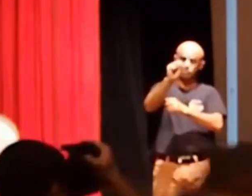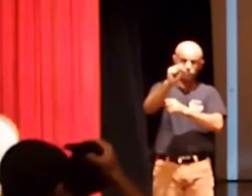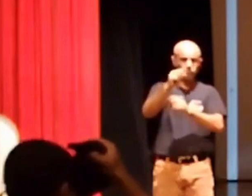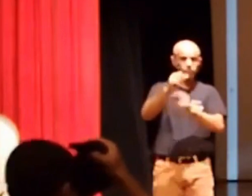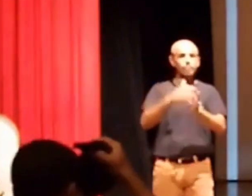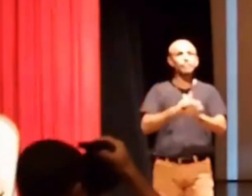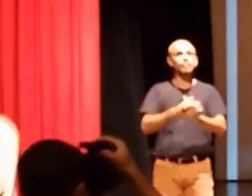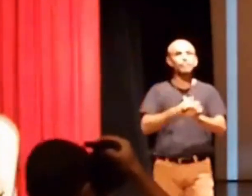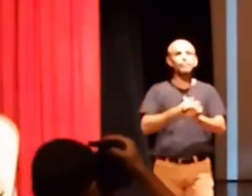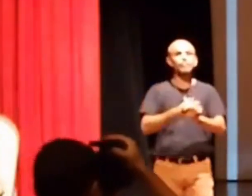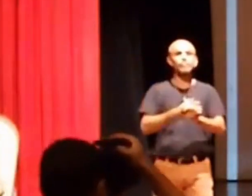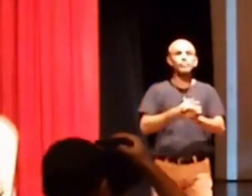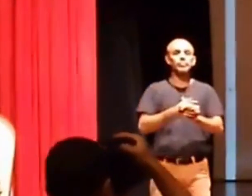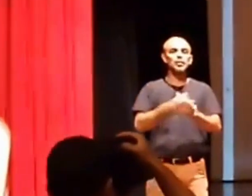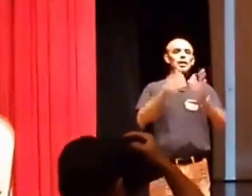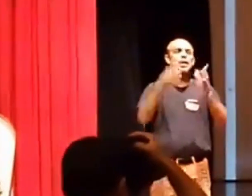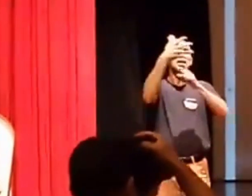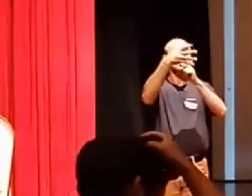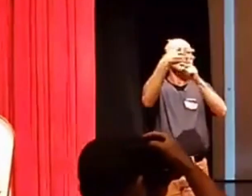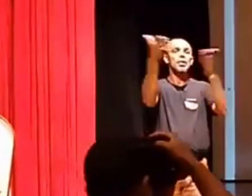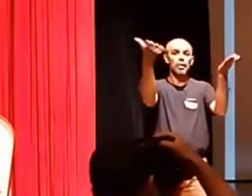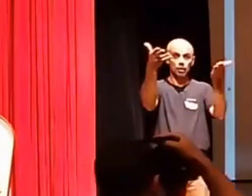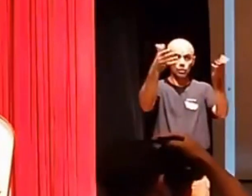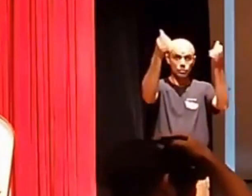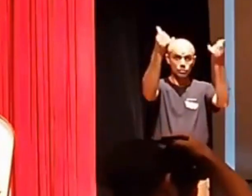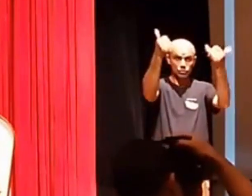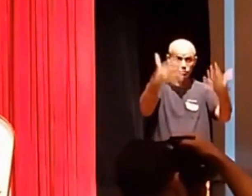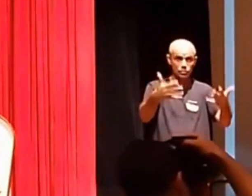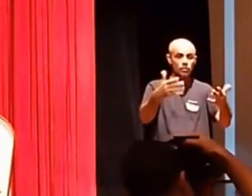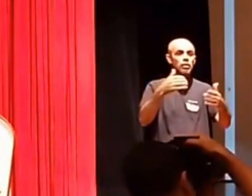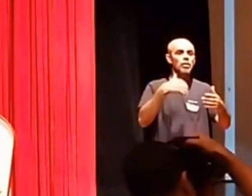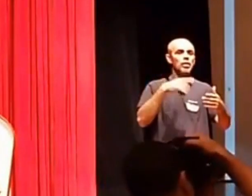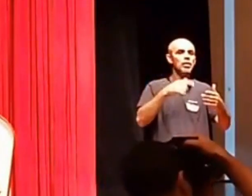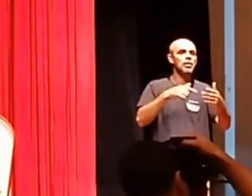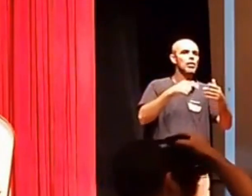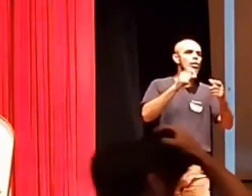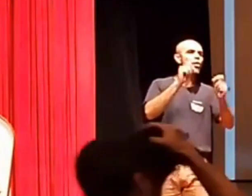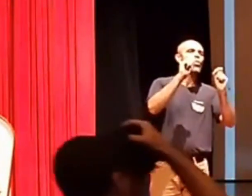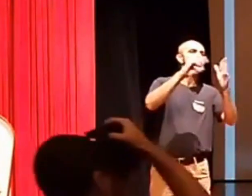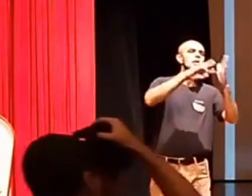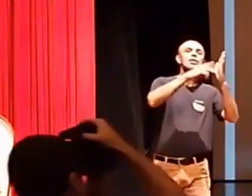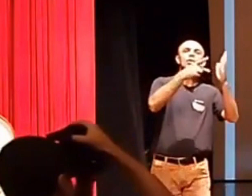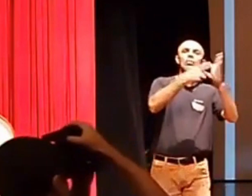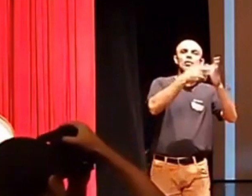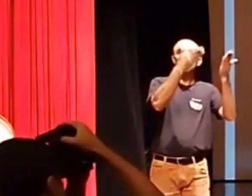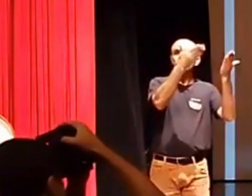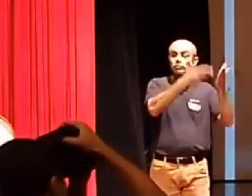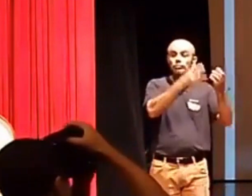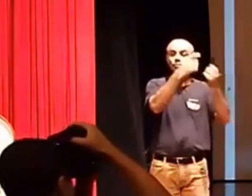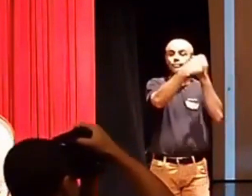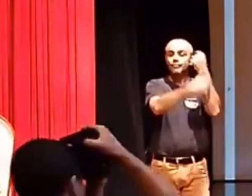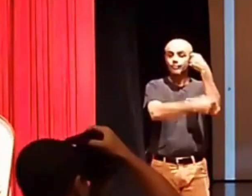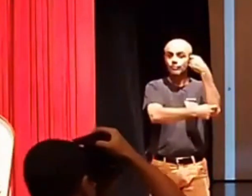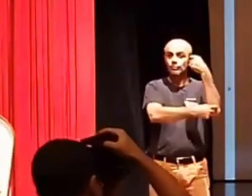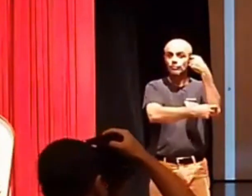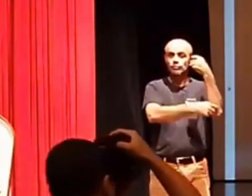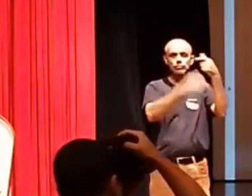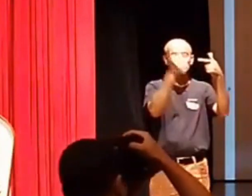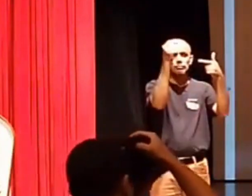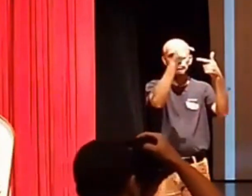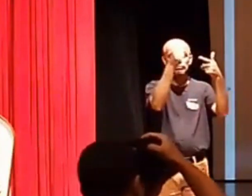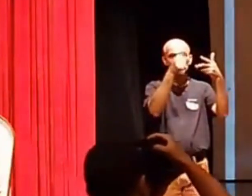E nessa palestra que eu vou fazer para vocês agora, eu vou falar sobre definições e sobre várias questões